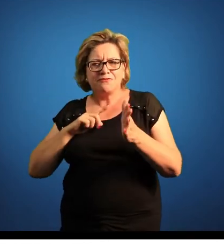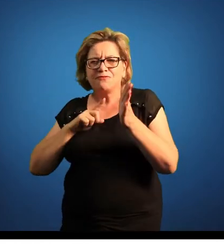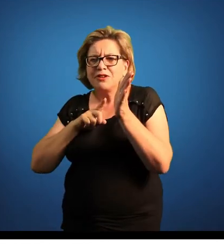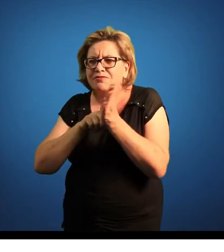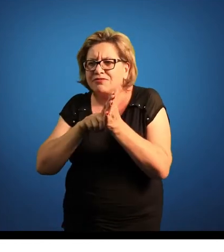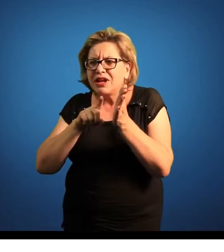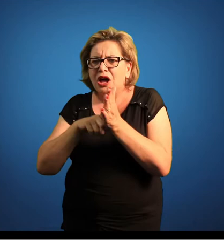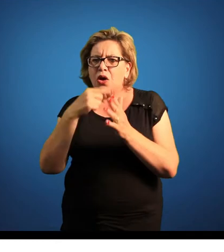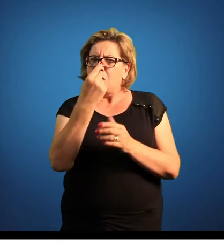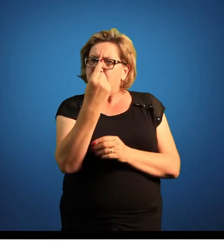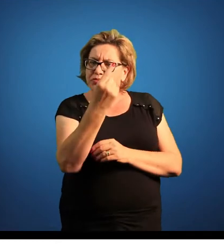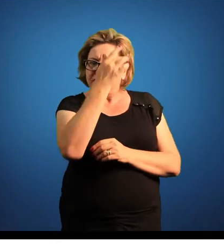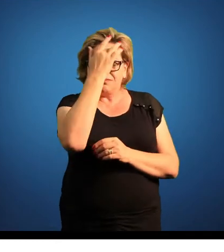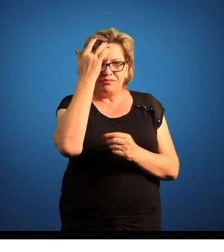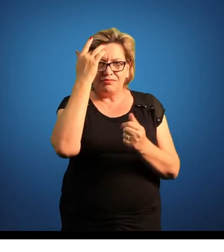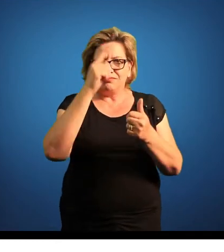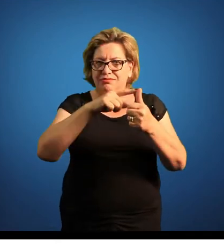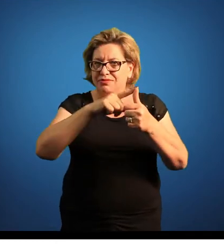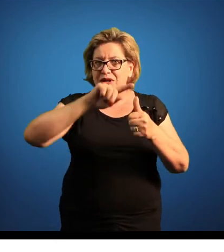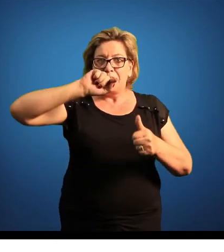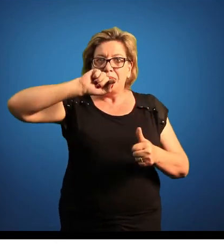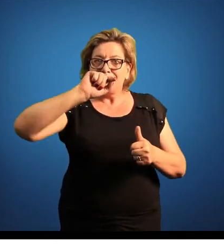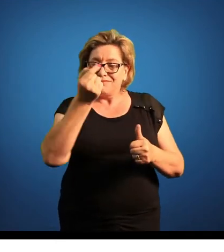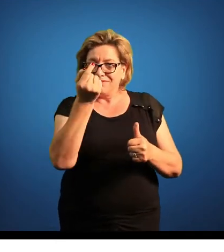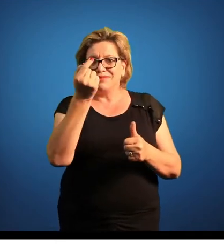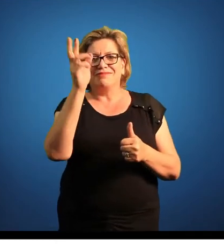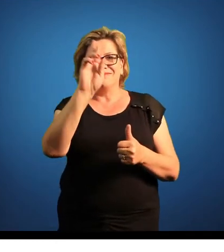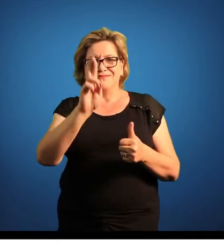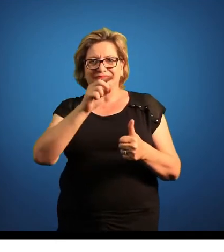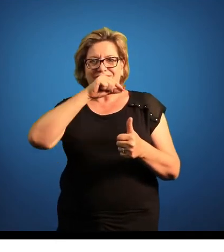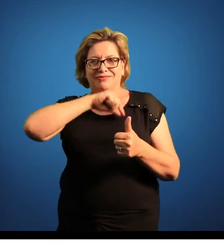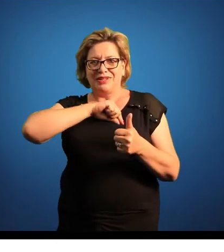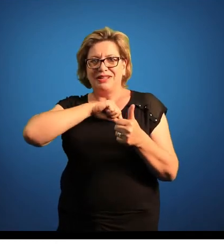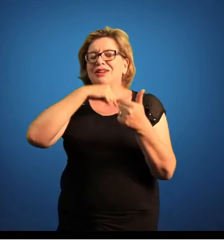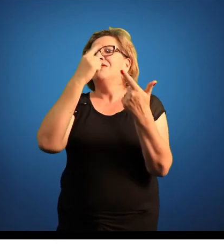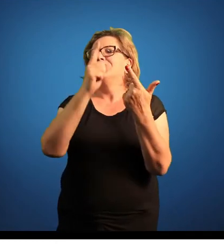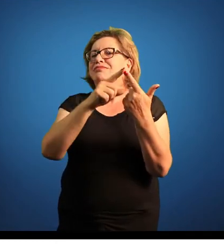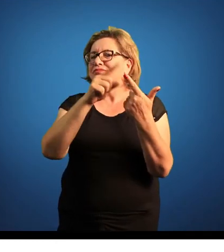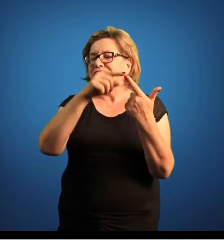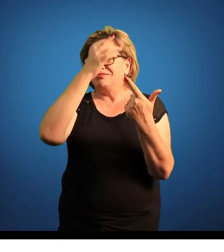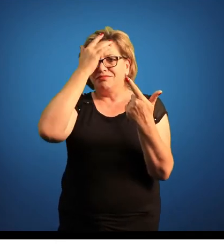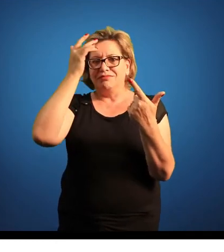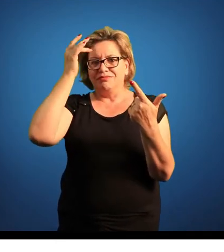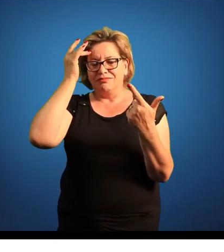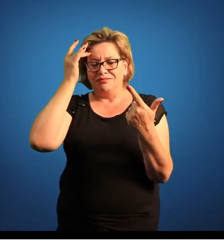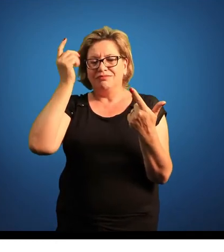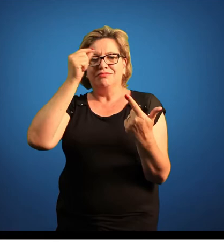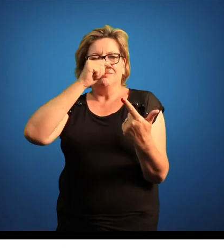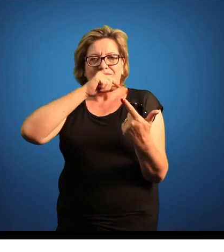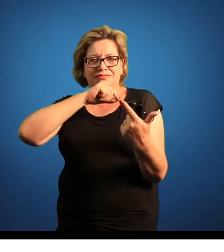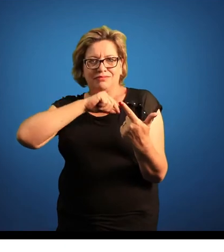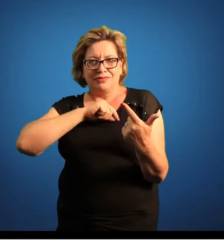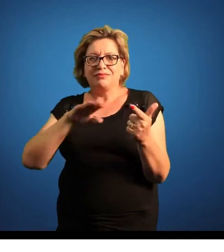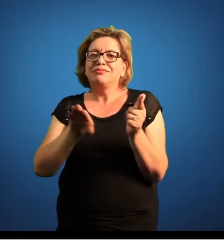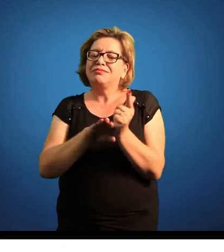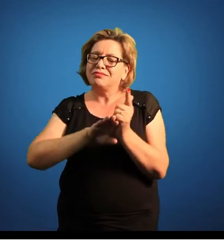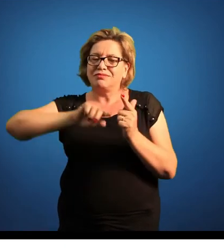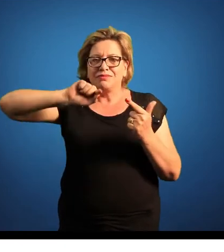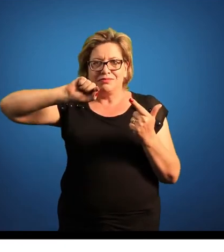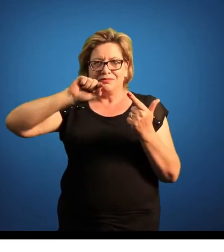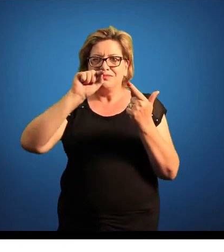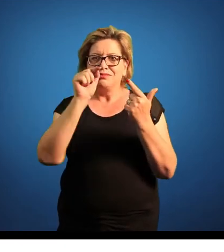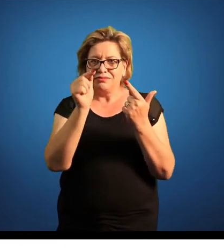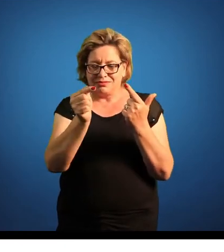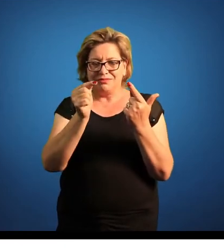que um dos funcionários ganha R$ 1.000. Aí você viu que o outro funcionário que trabalha lá também ganha